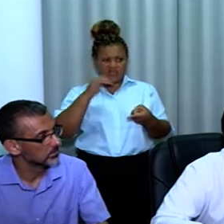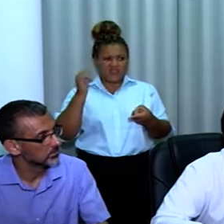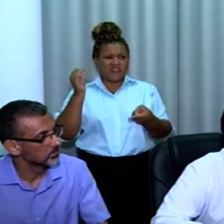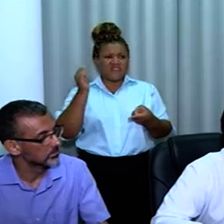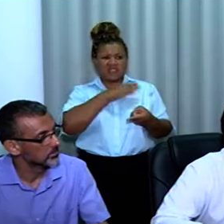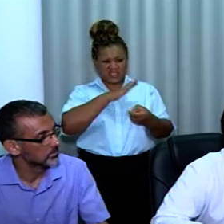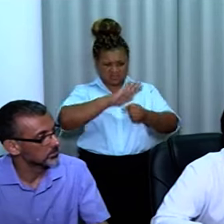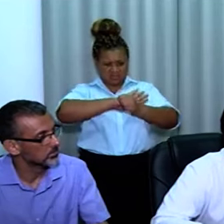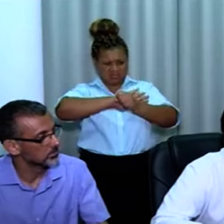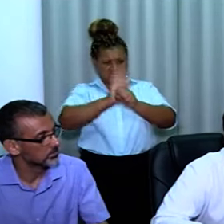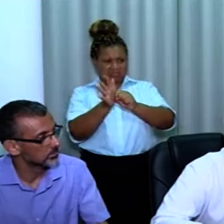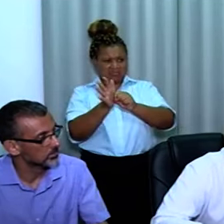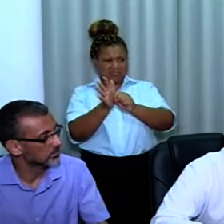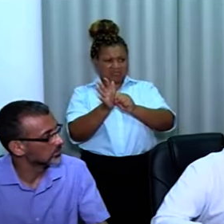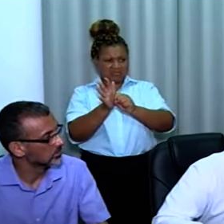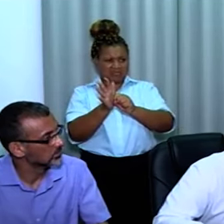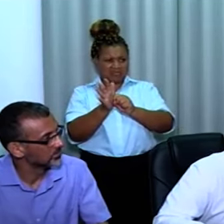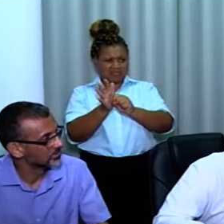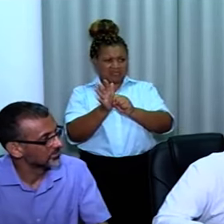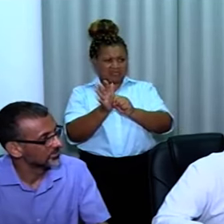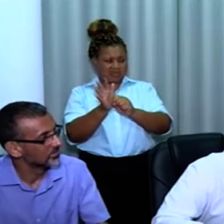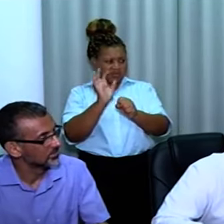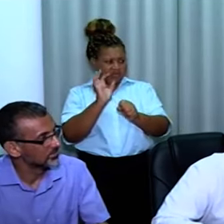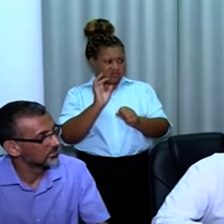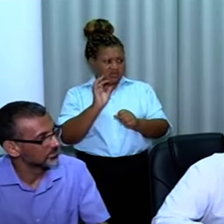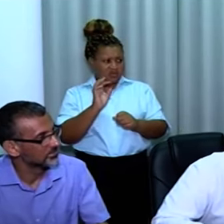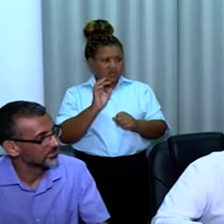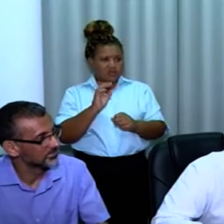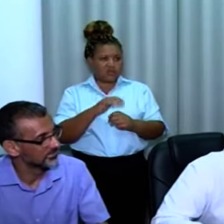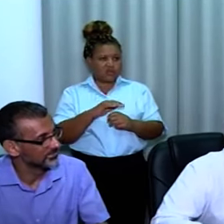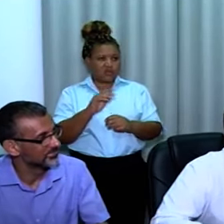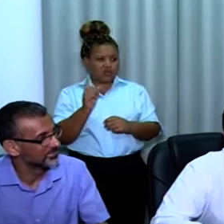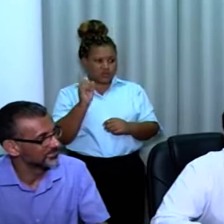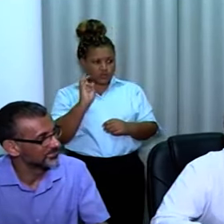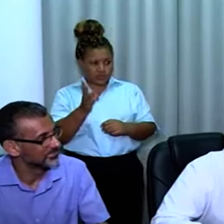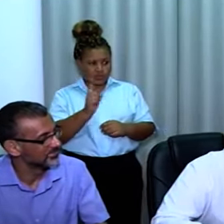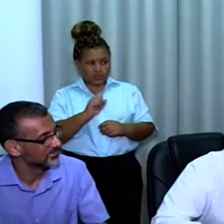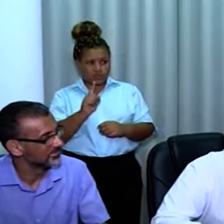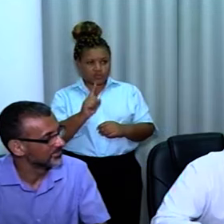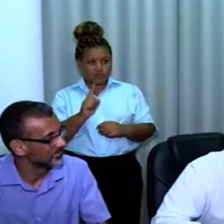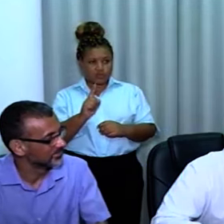oui. Mon nom est ça, mon quoi, 3h bon matin.